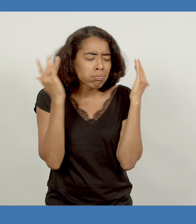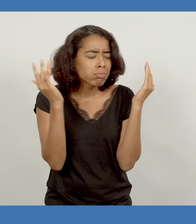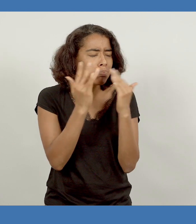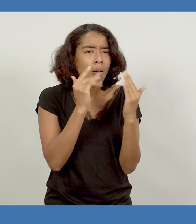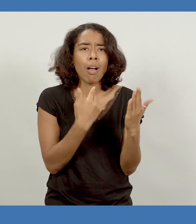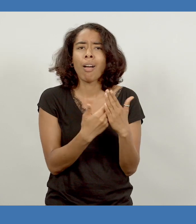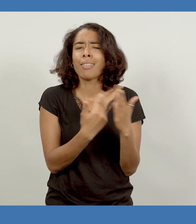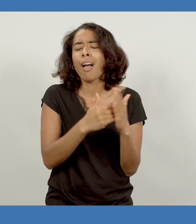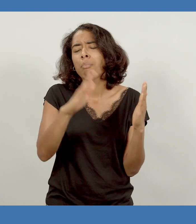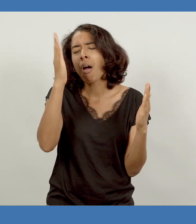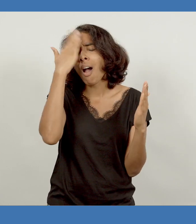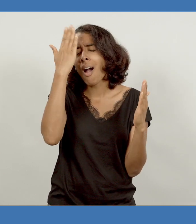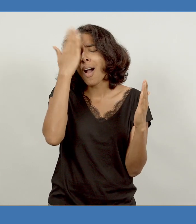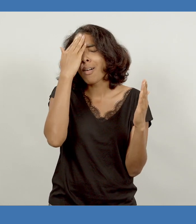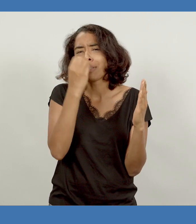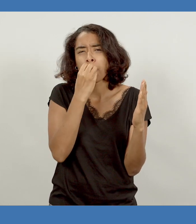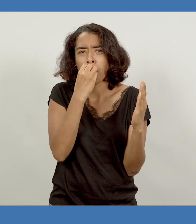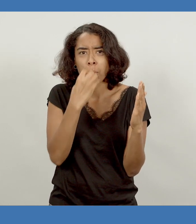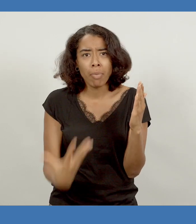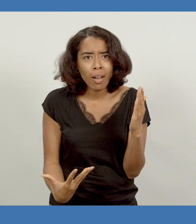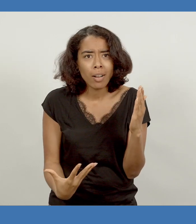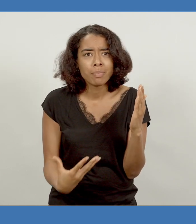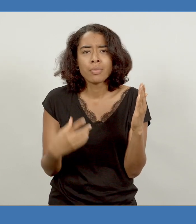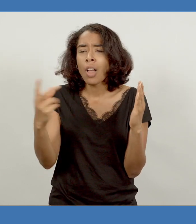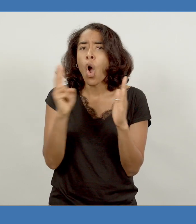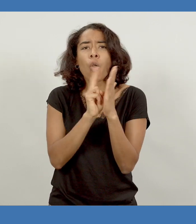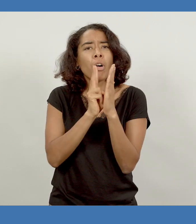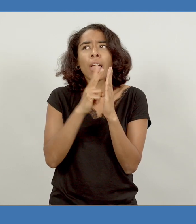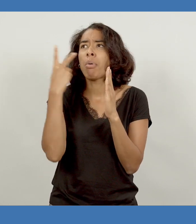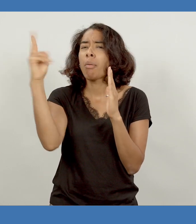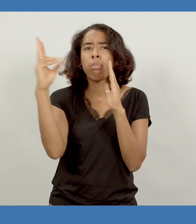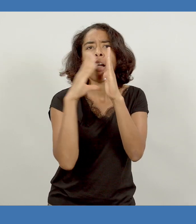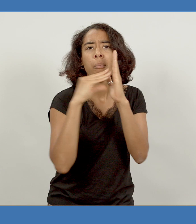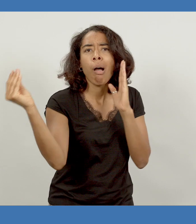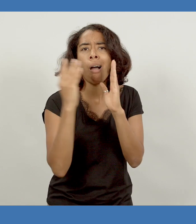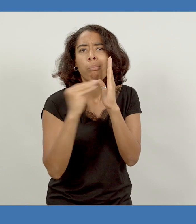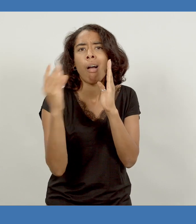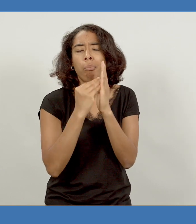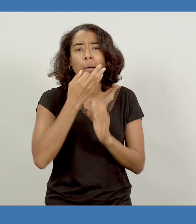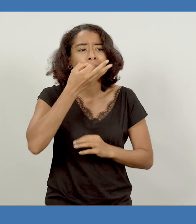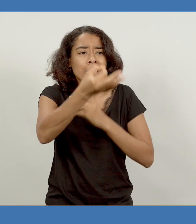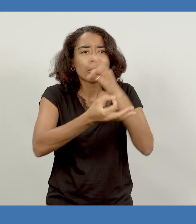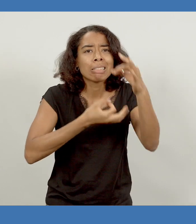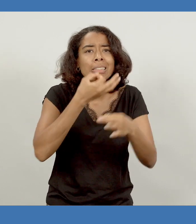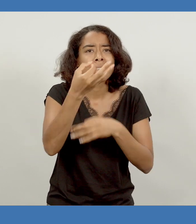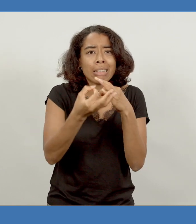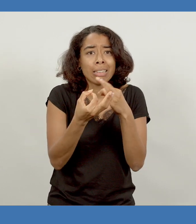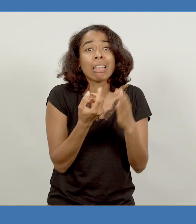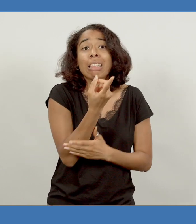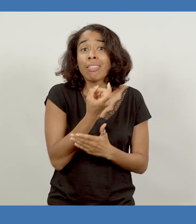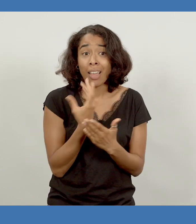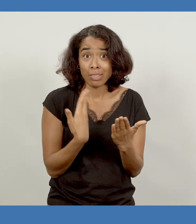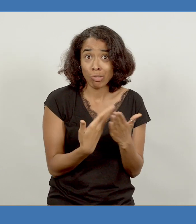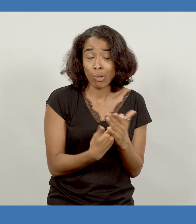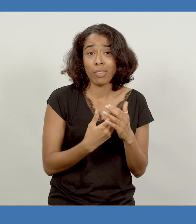connaissait si bien l'Ancien Testament que son vocabulaire reprenait des paroles et des concepts qui en